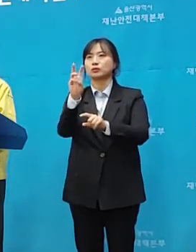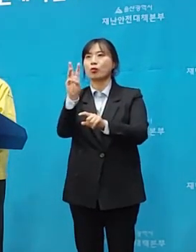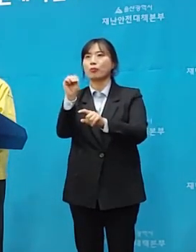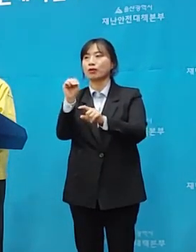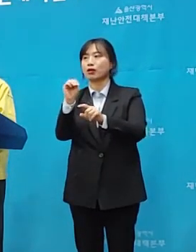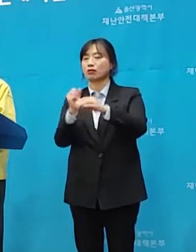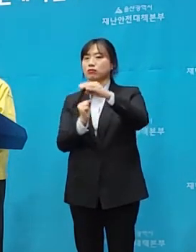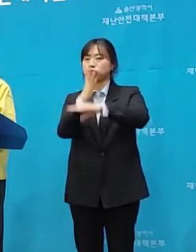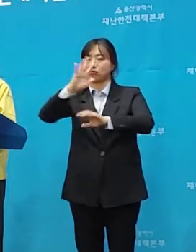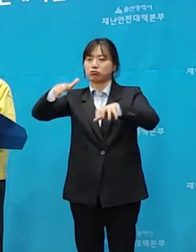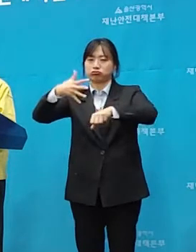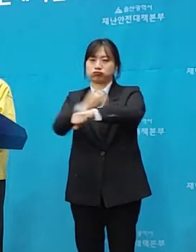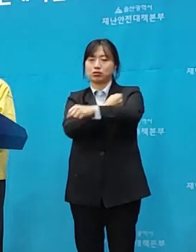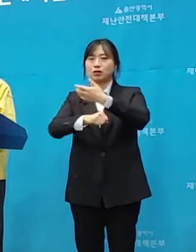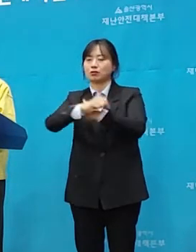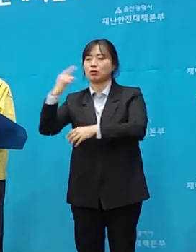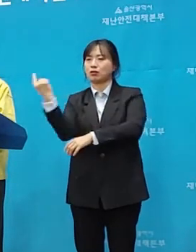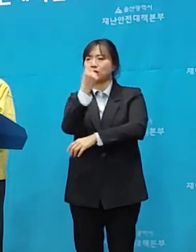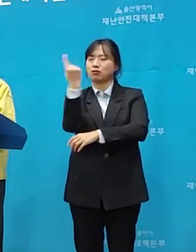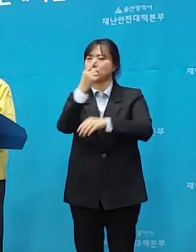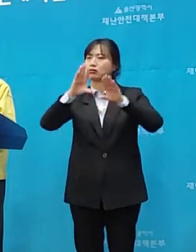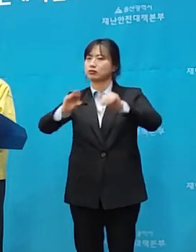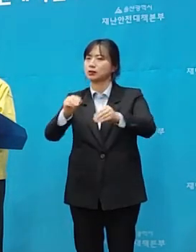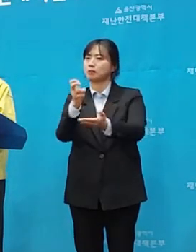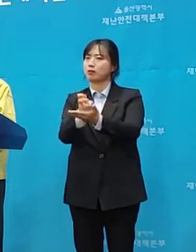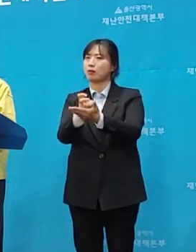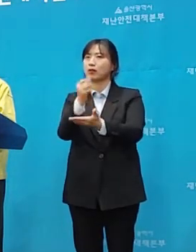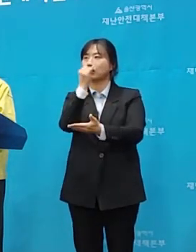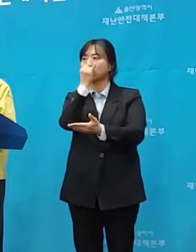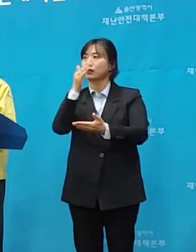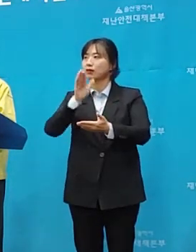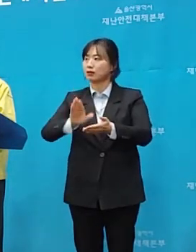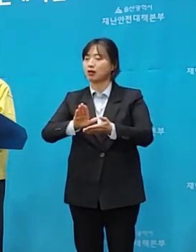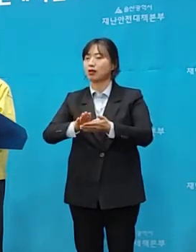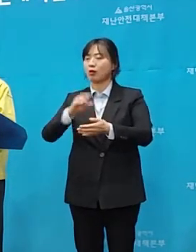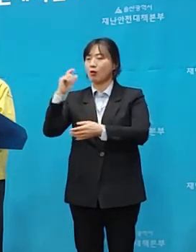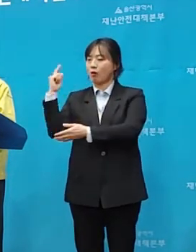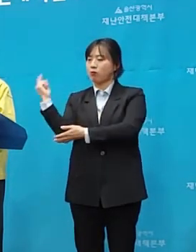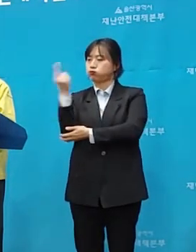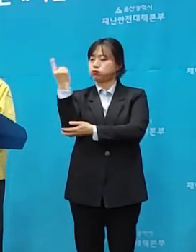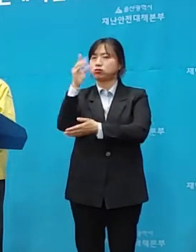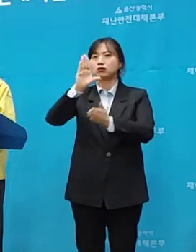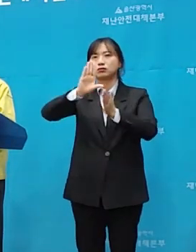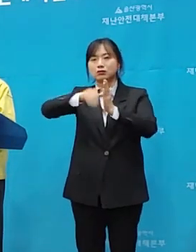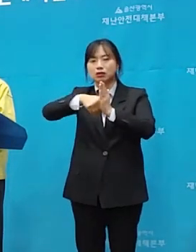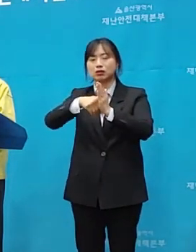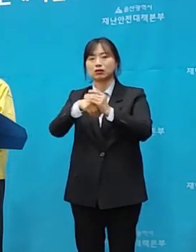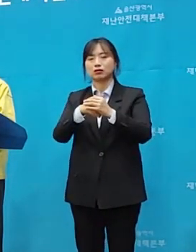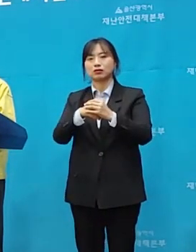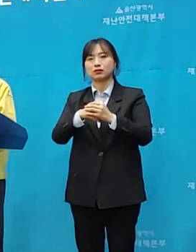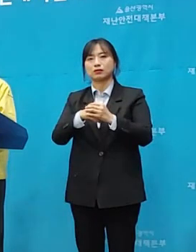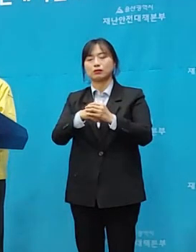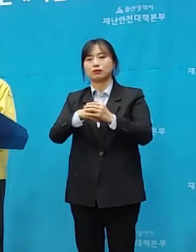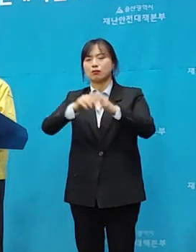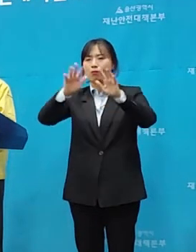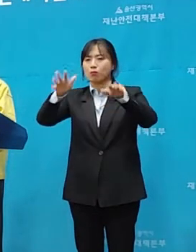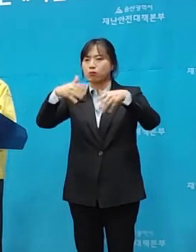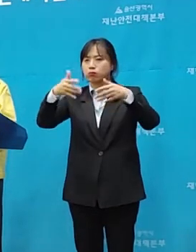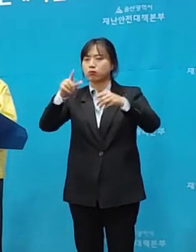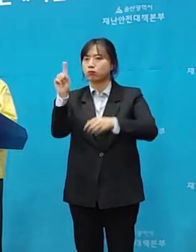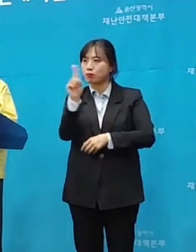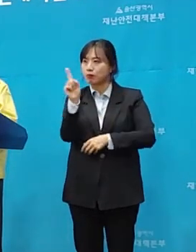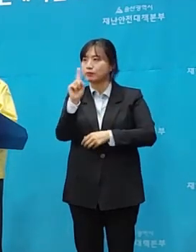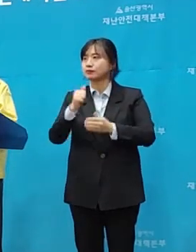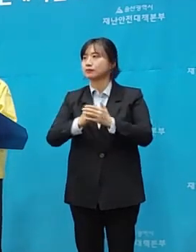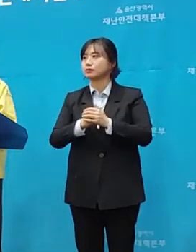넘어가는 운항 자재 뭐 이런 것들이 있다고 하던데 뭐 출동 당시에 뭐 어떤 상황 때문에 좀 남아도 되는 건지 이 부분 하나고요. 그